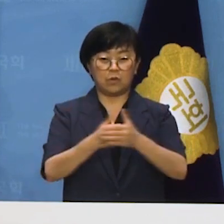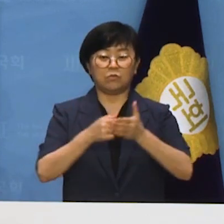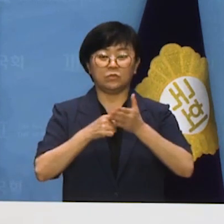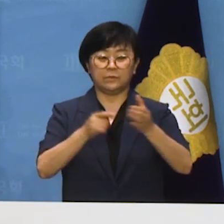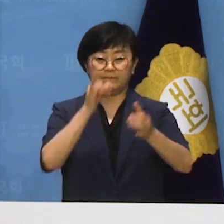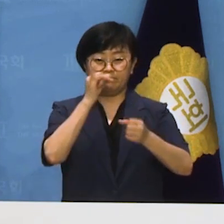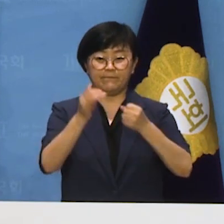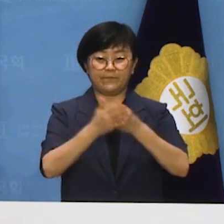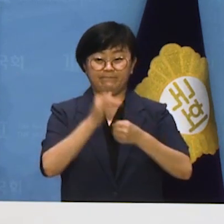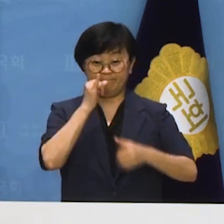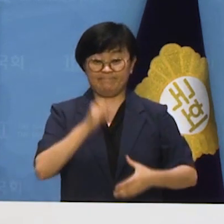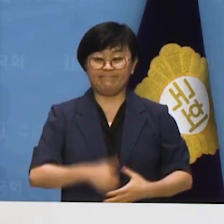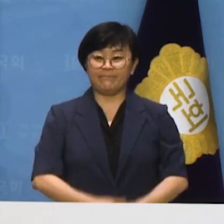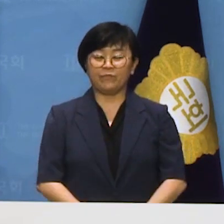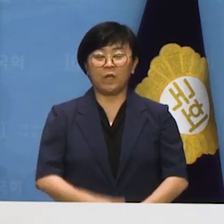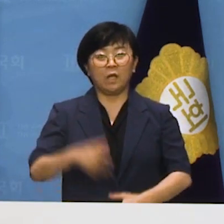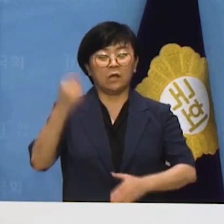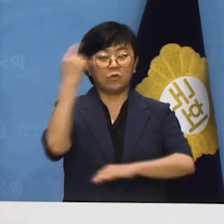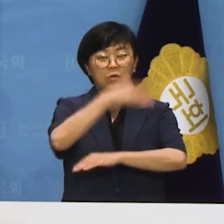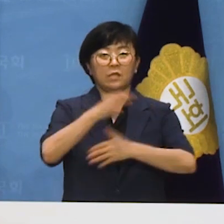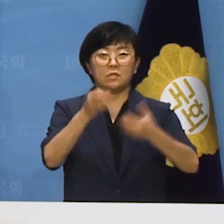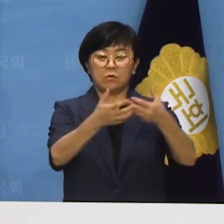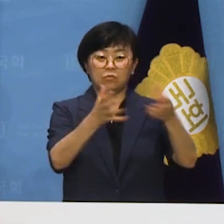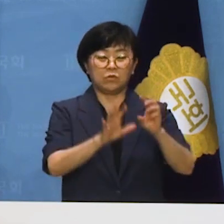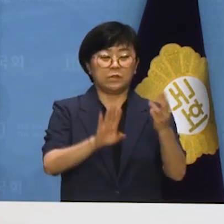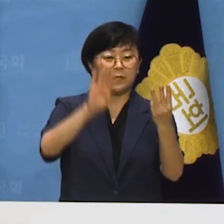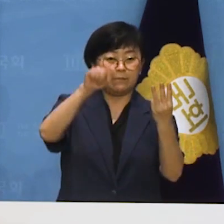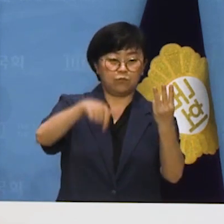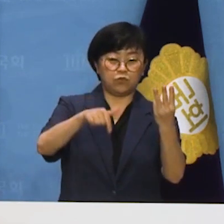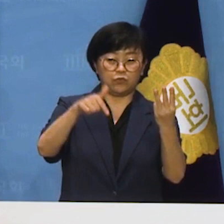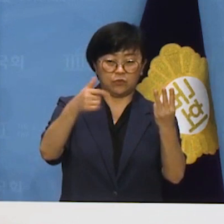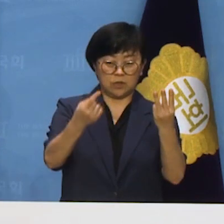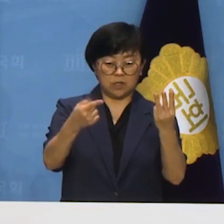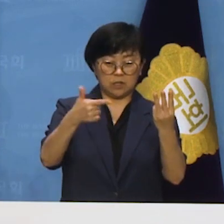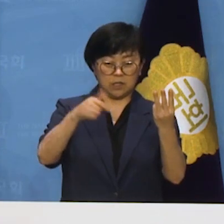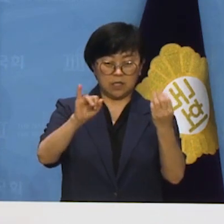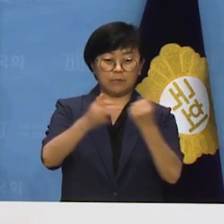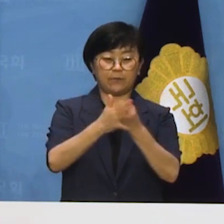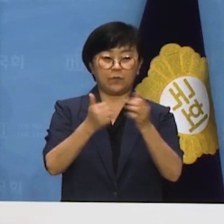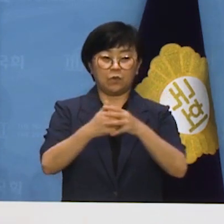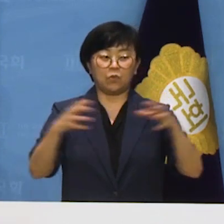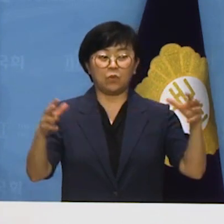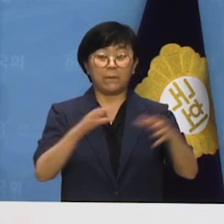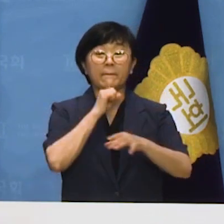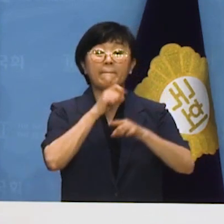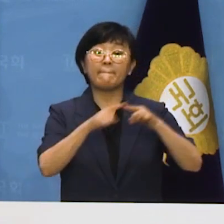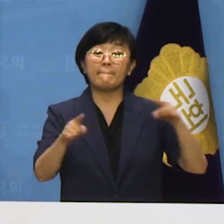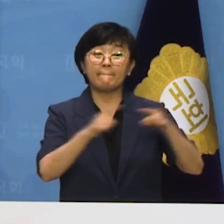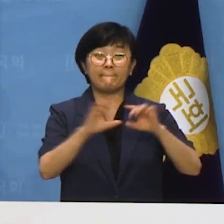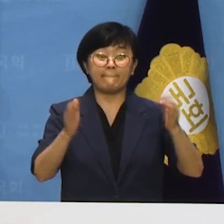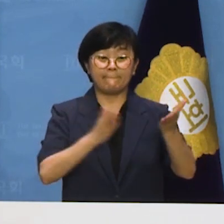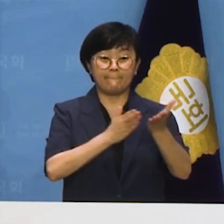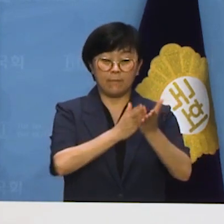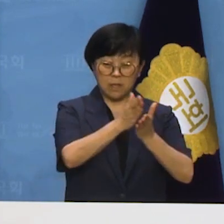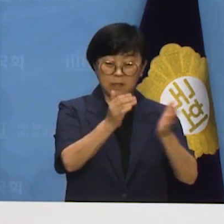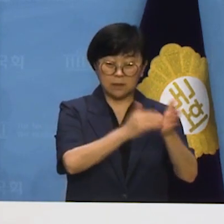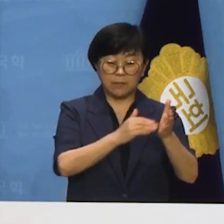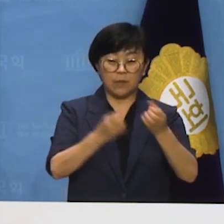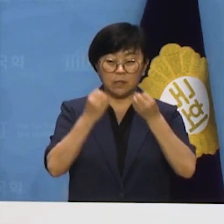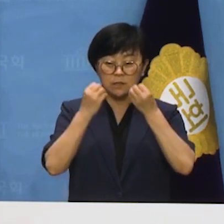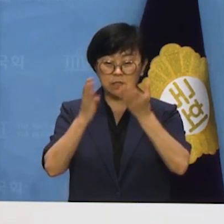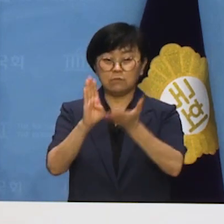판가름납니다 기저분은 올해 3분기 안으로 종합평가와 위원회 의결과정을 거쳐